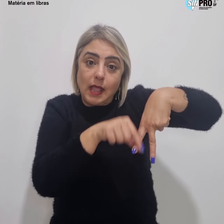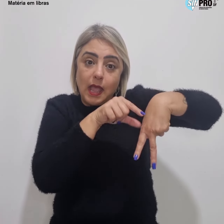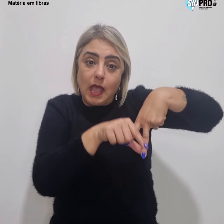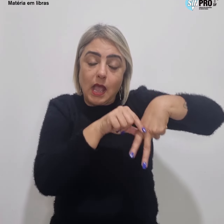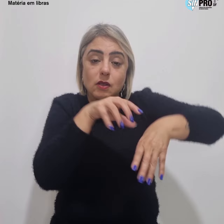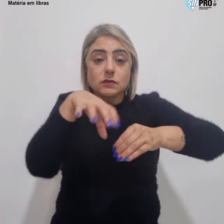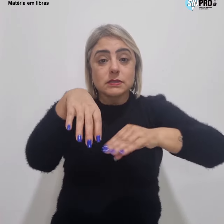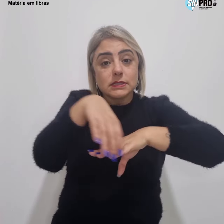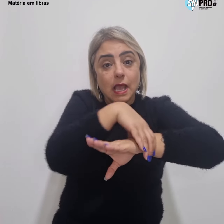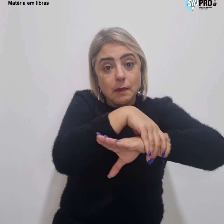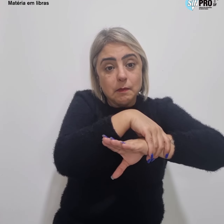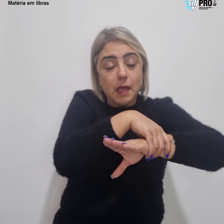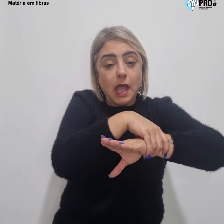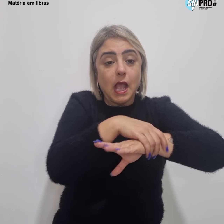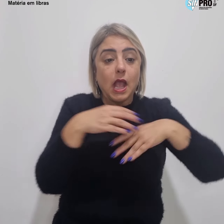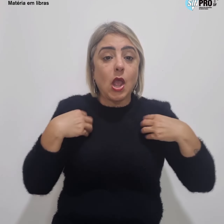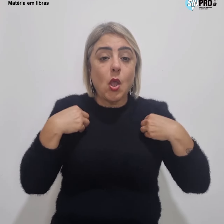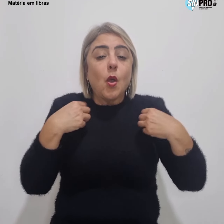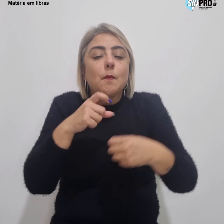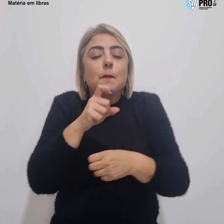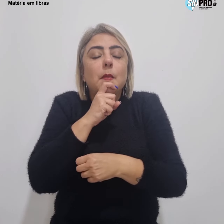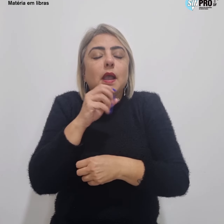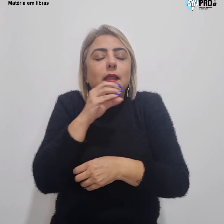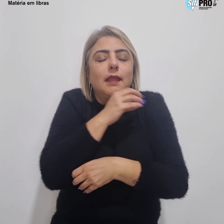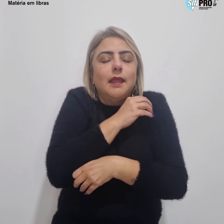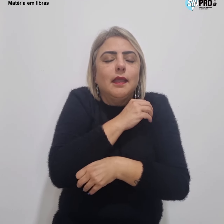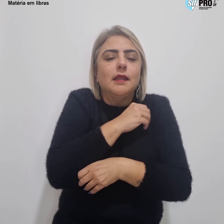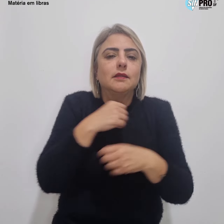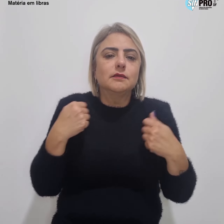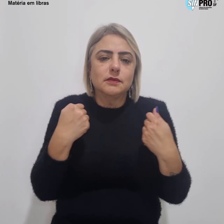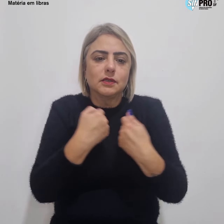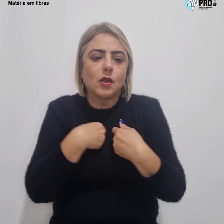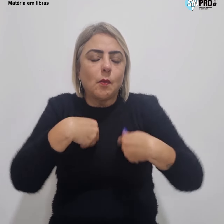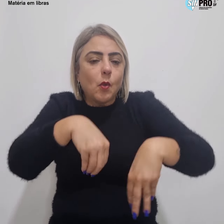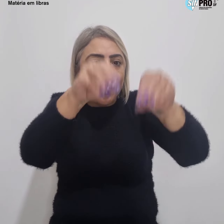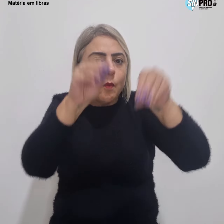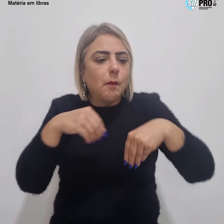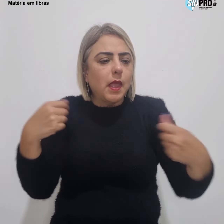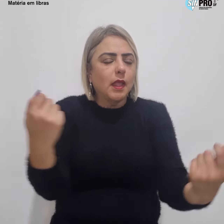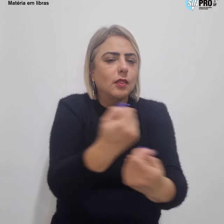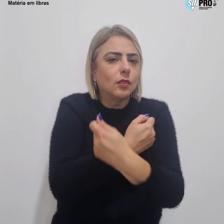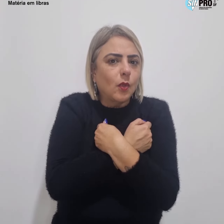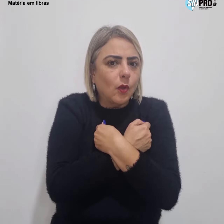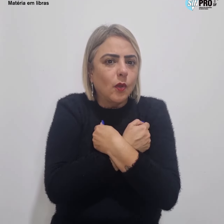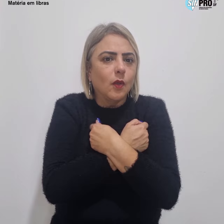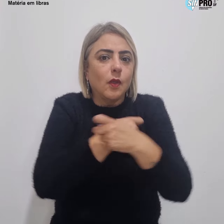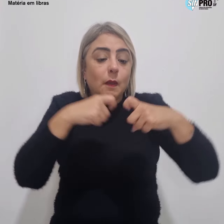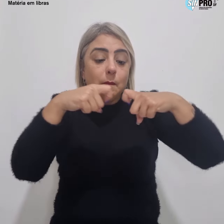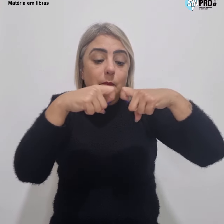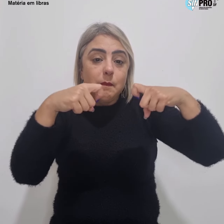sapatos, roupas quentes, agasalhos, cobertores, meias e etc.